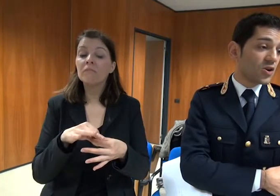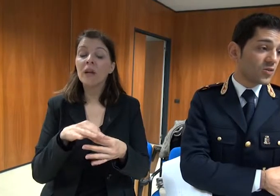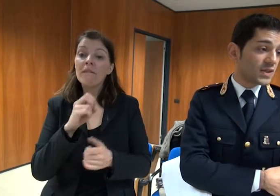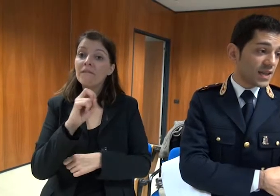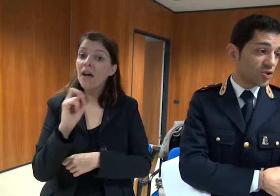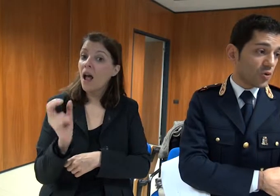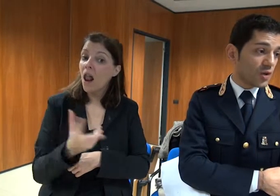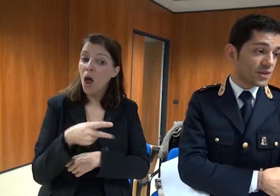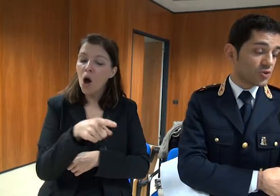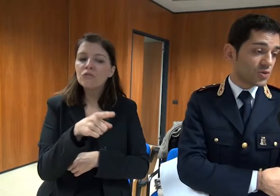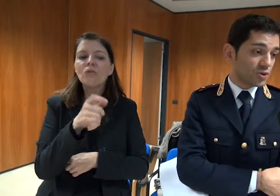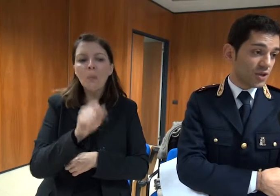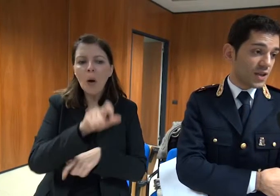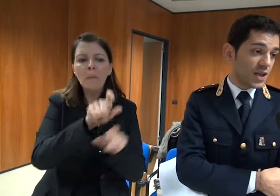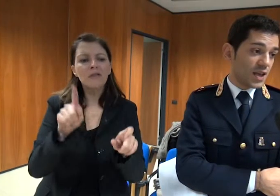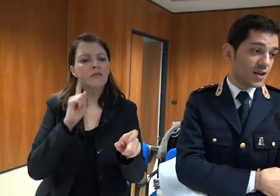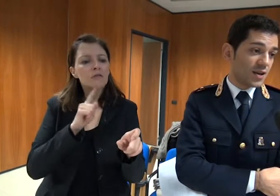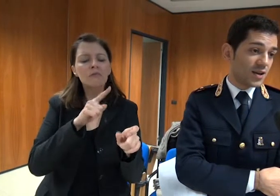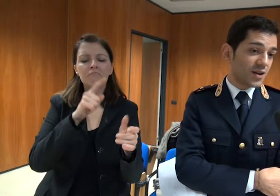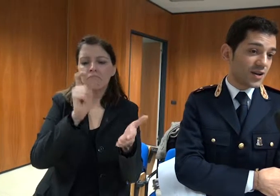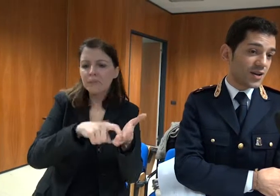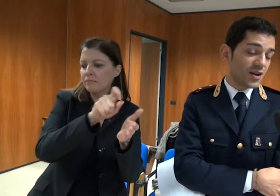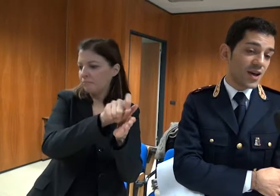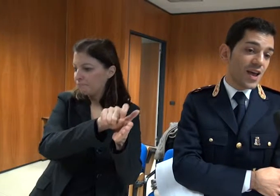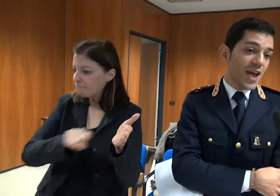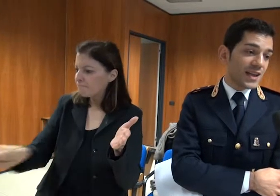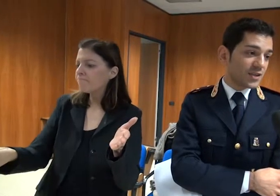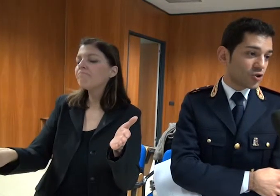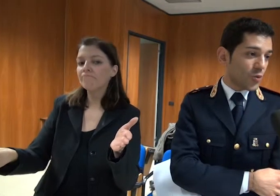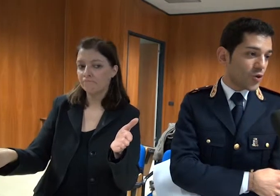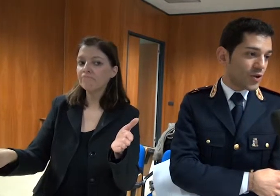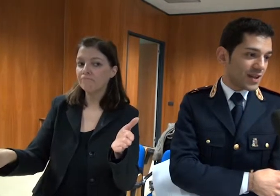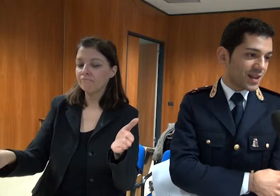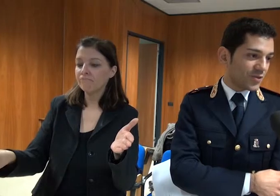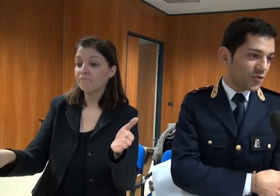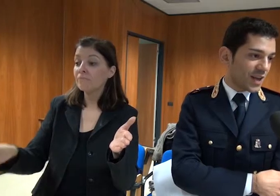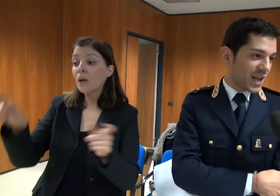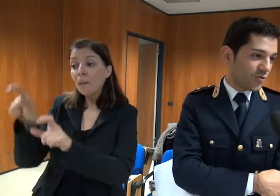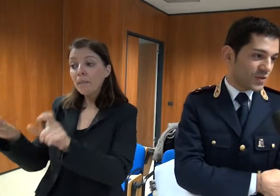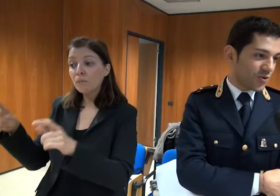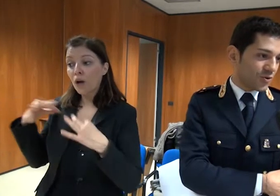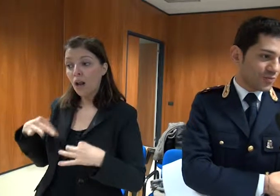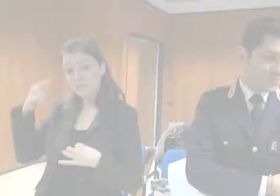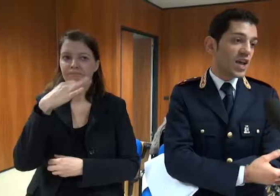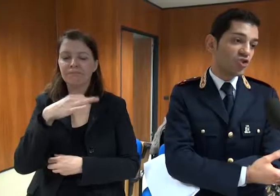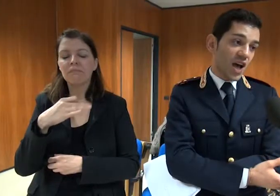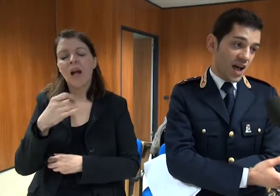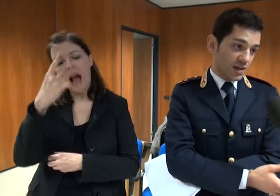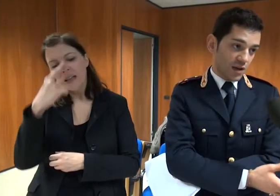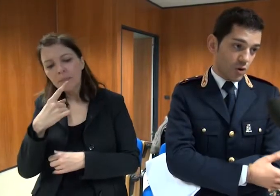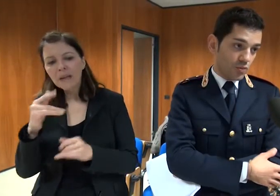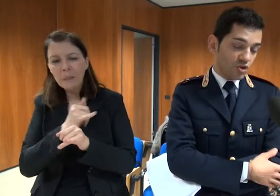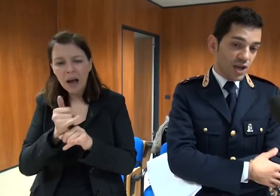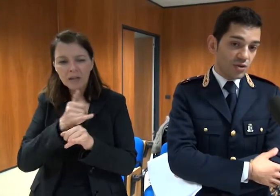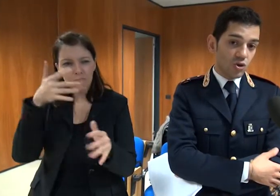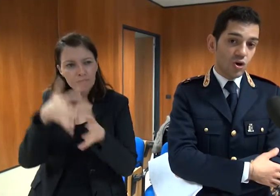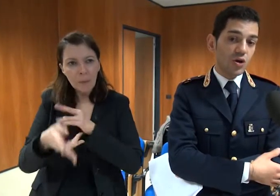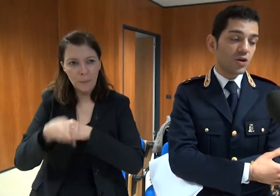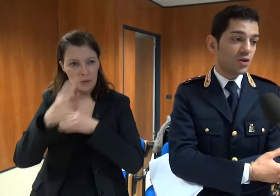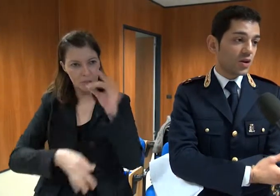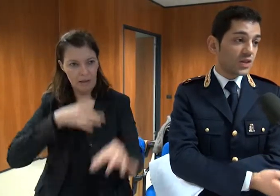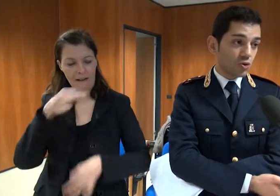consente sono le persone sorde di essere sono aiutate laddove ne hanno bisogno e già attivo il progetto